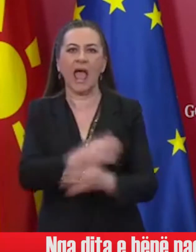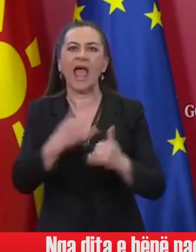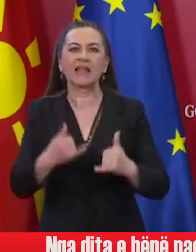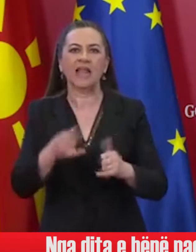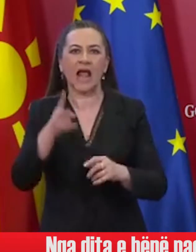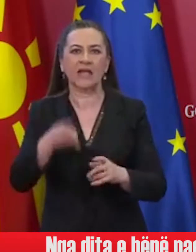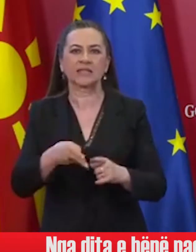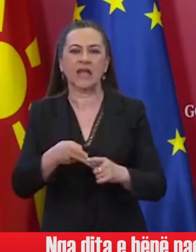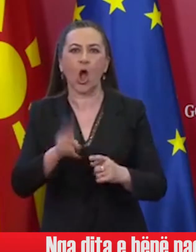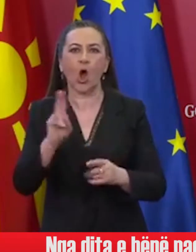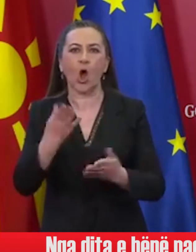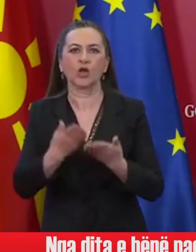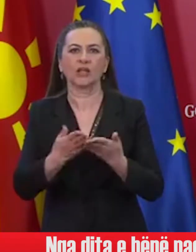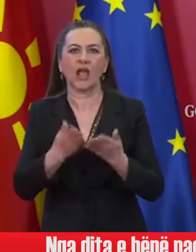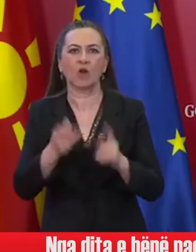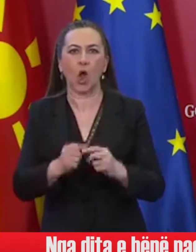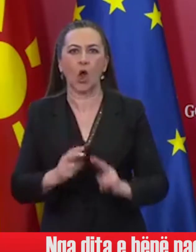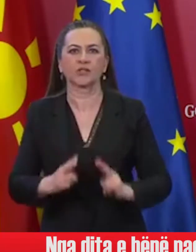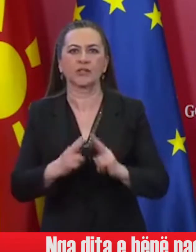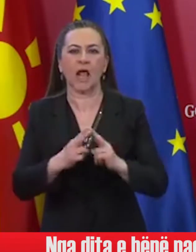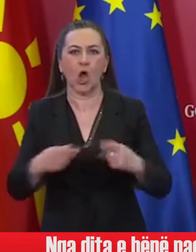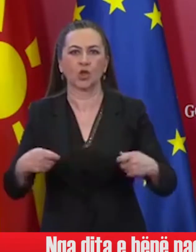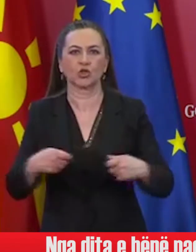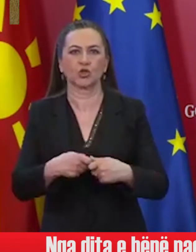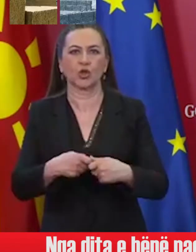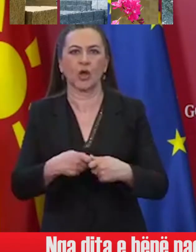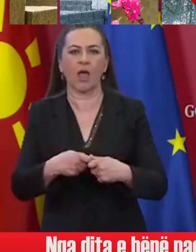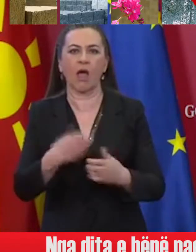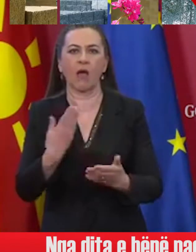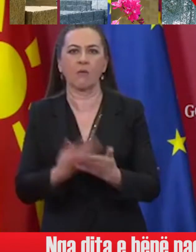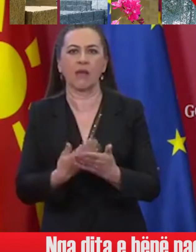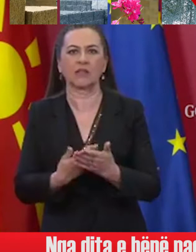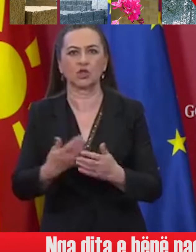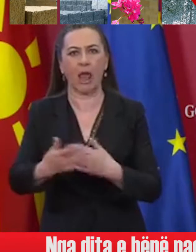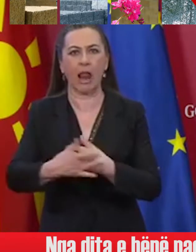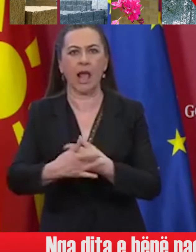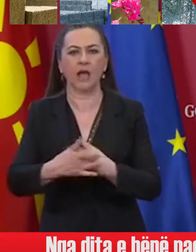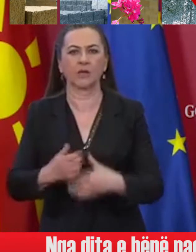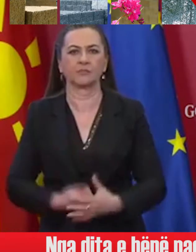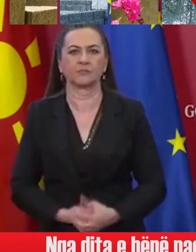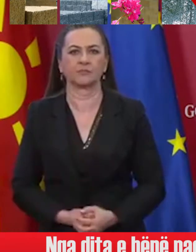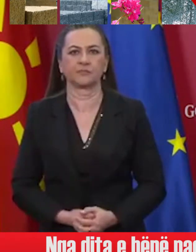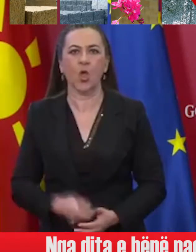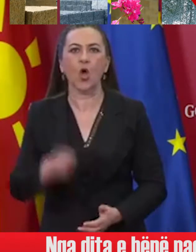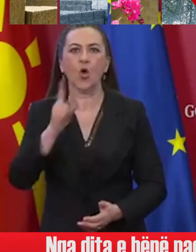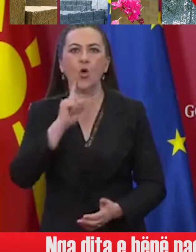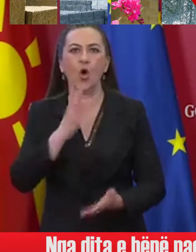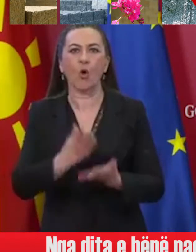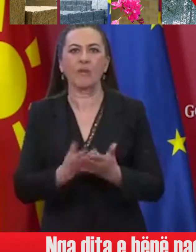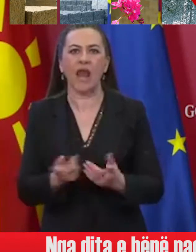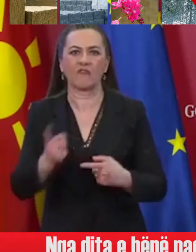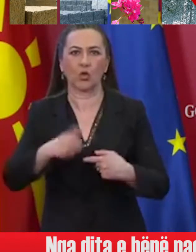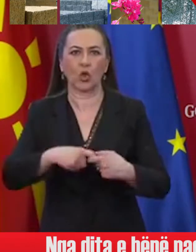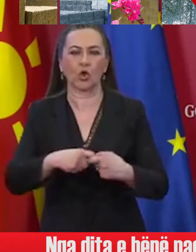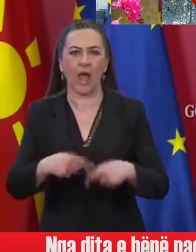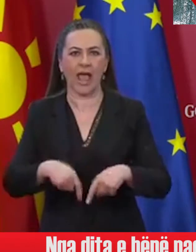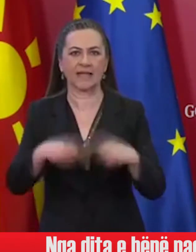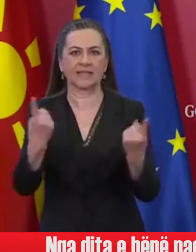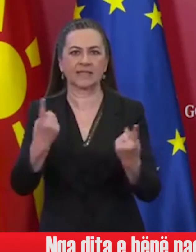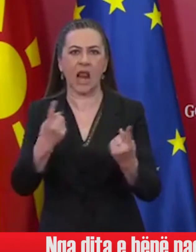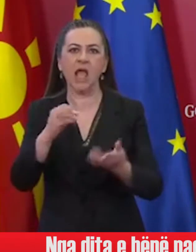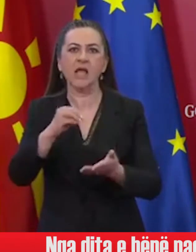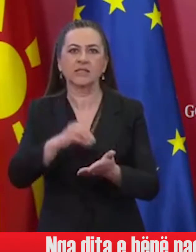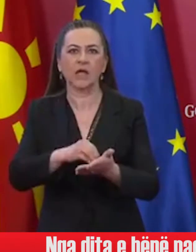Денеска заврши и координативниот состанок со Сдруженијето на матичните лекари, кои што ќе бидат вклучени во системот